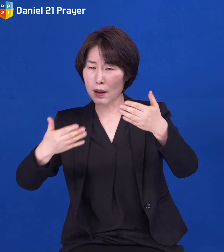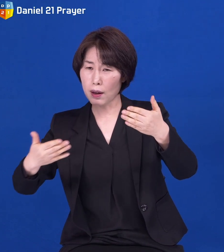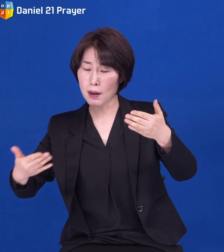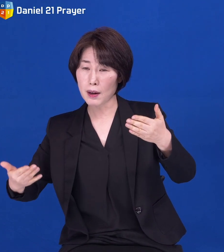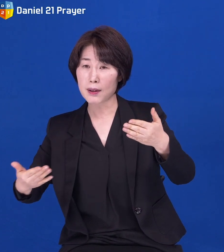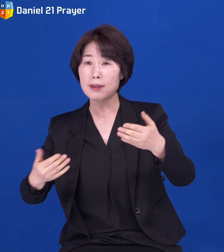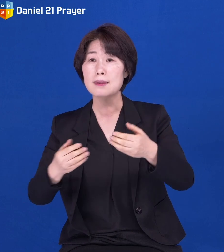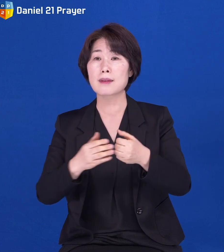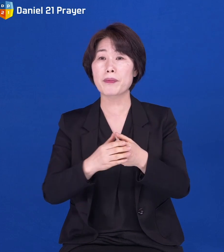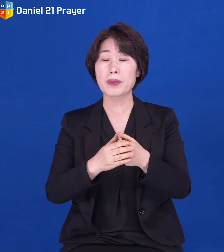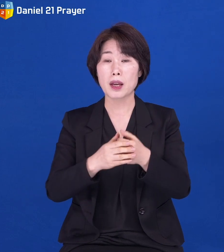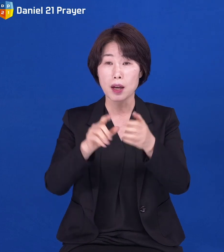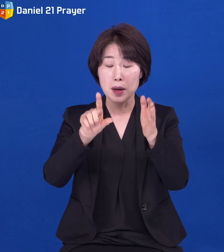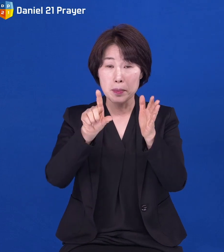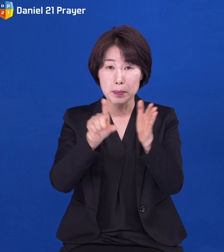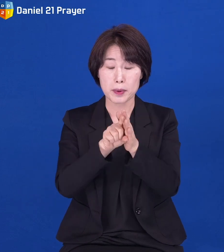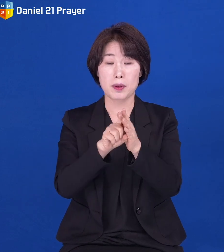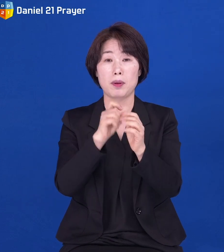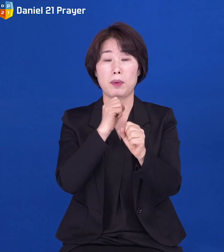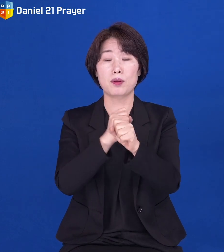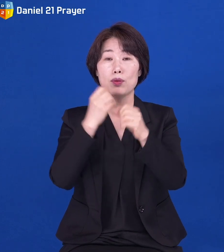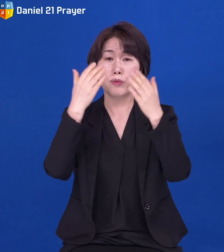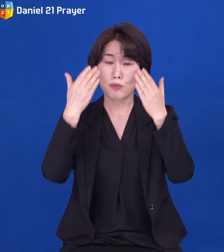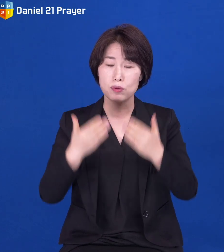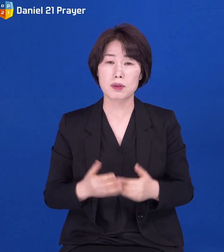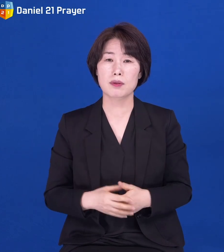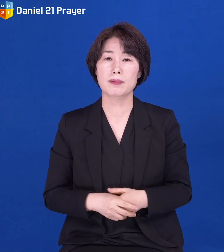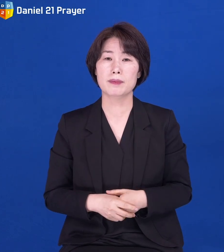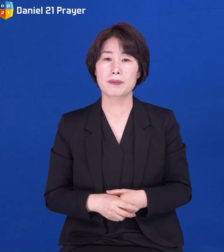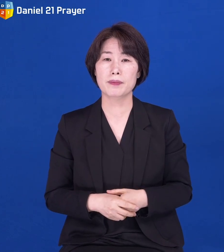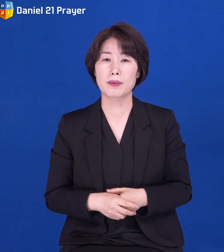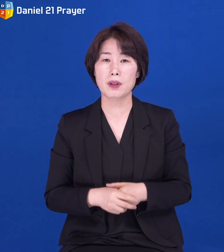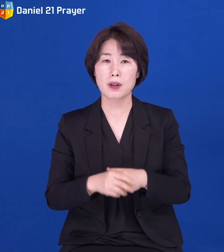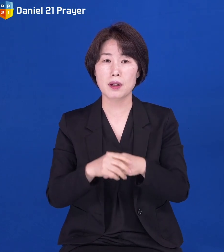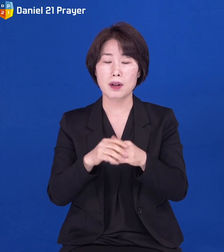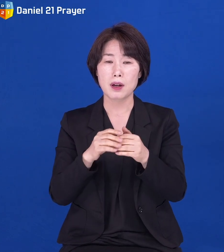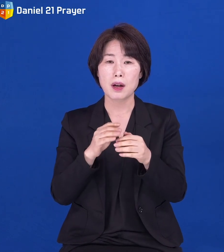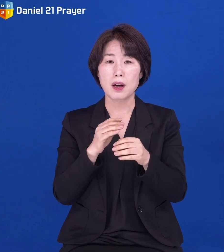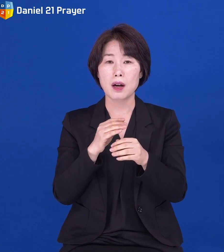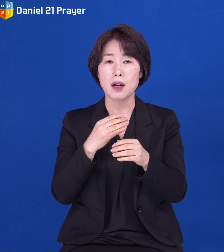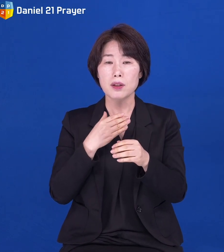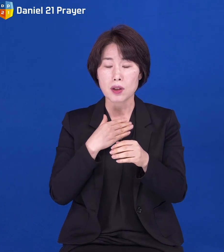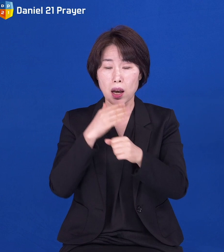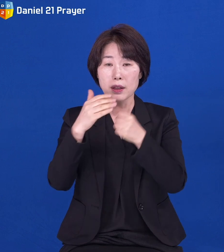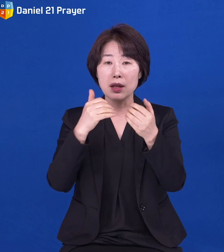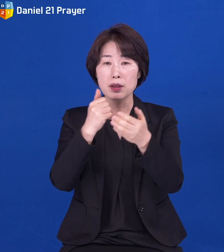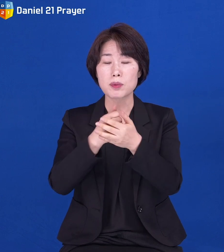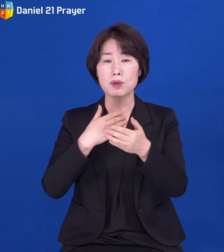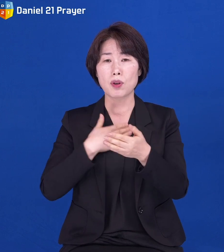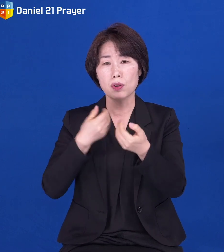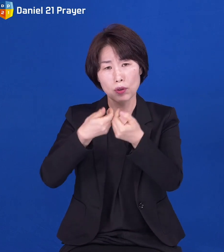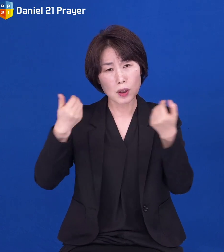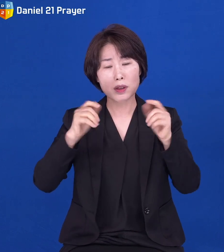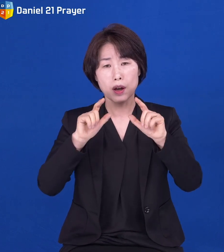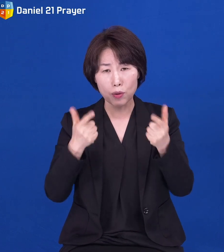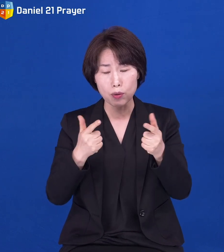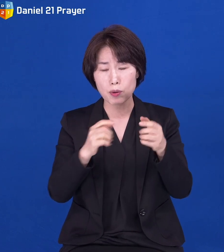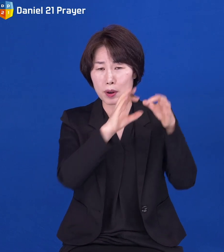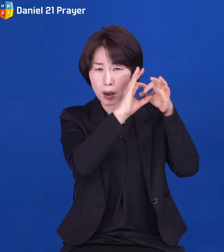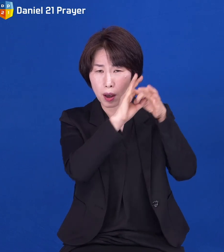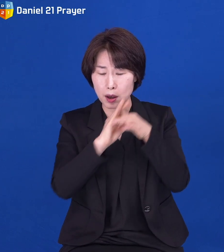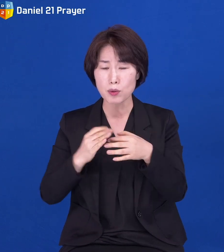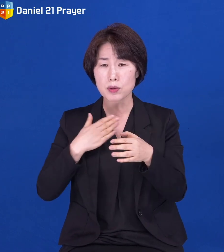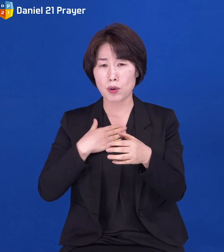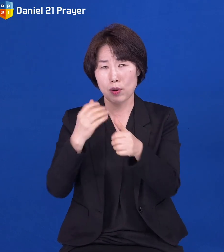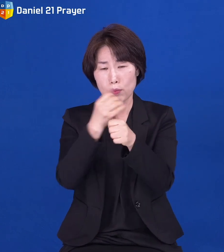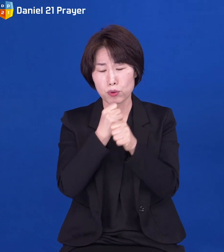너무 믿게 만들어 주시는 거예요. 저한테 그 순간순간 저를 떠나지 않으시고 그 순간순간에도 저를 붙드시고 계셨구나. 그러니까 내가